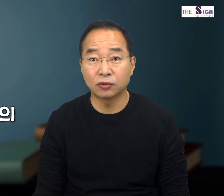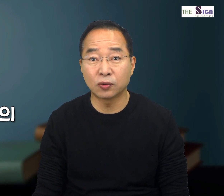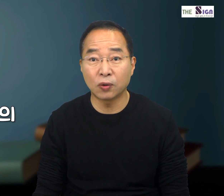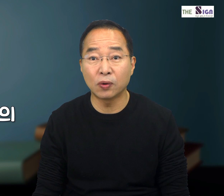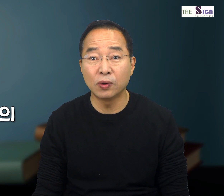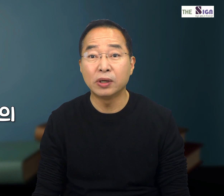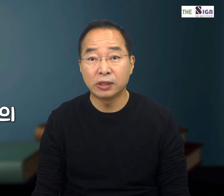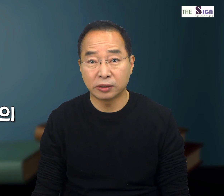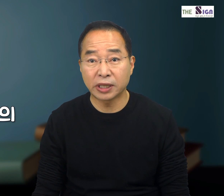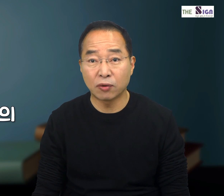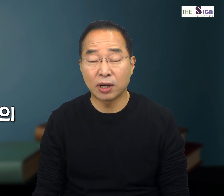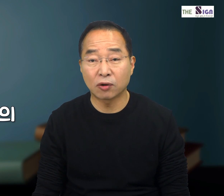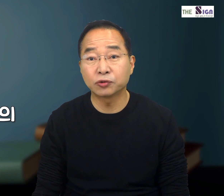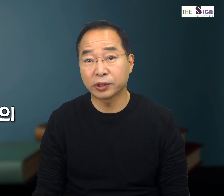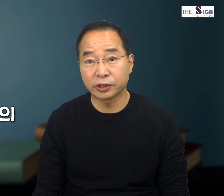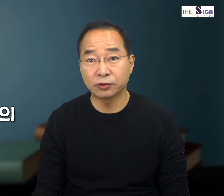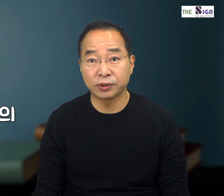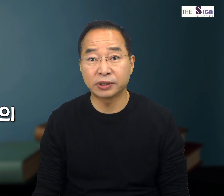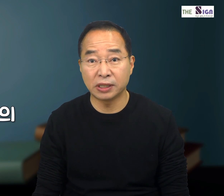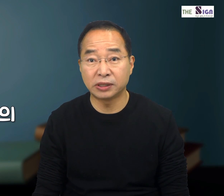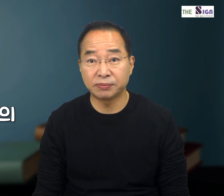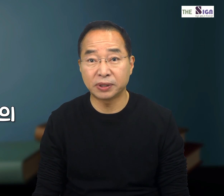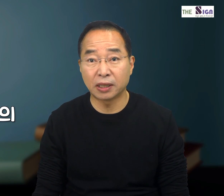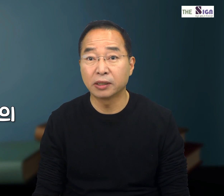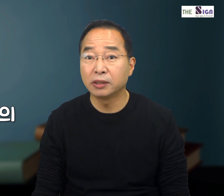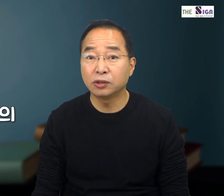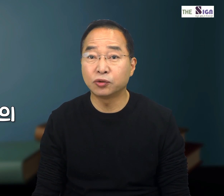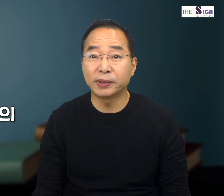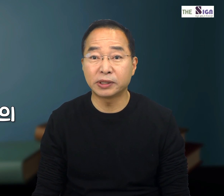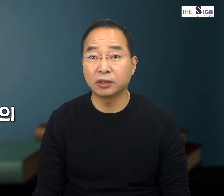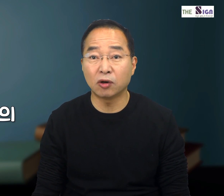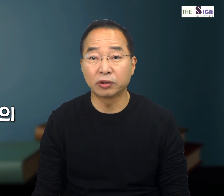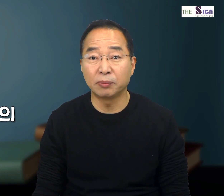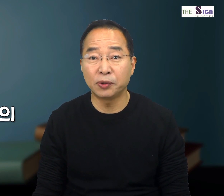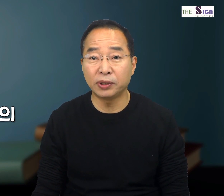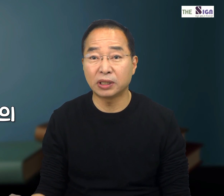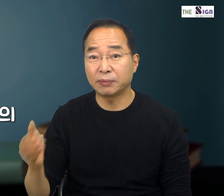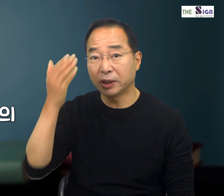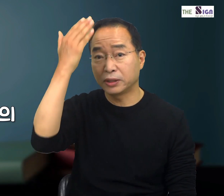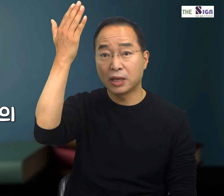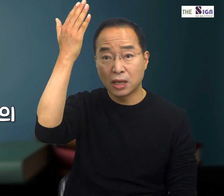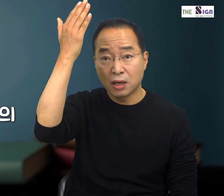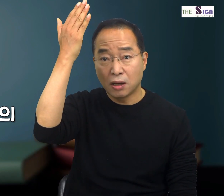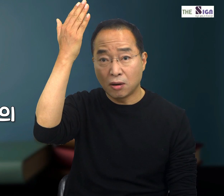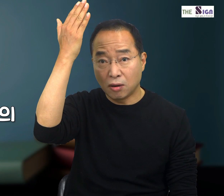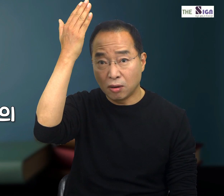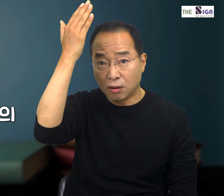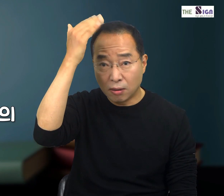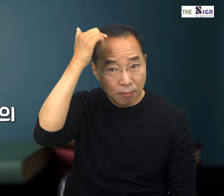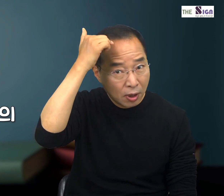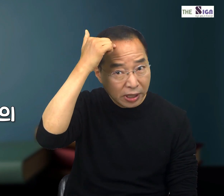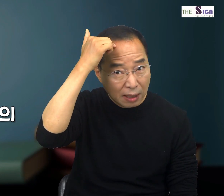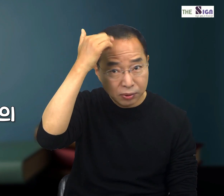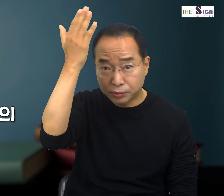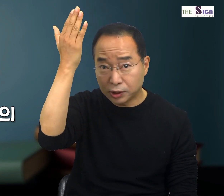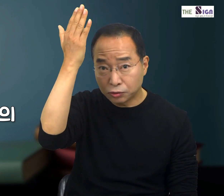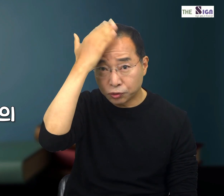거 사용하고 수어책에도 그렇게 되어 있습니다. 두 번째는 어떤 표현이 있냐면, 머리 앞부분을 툭